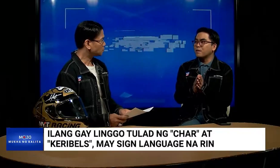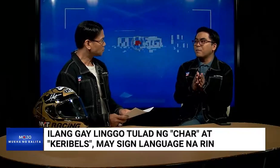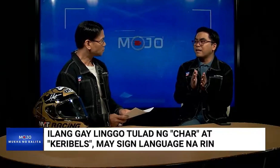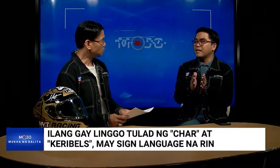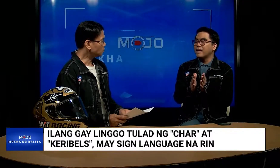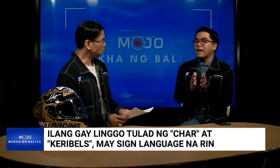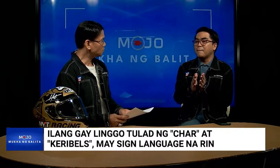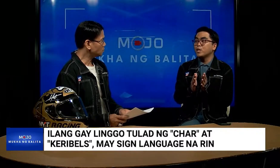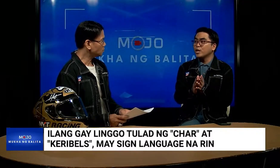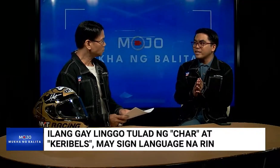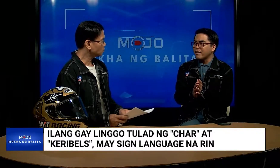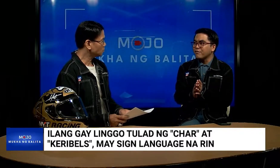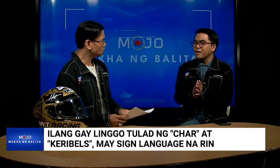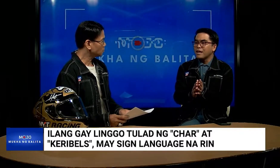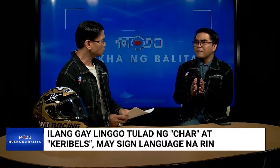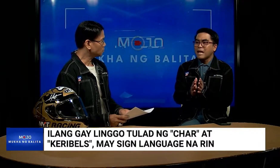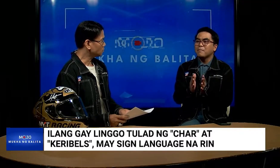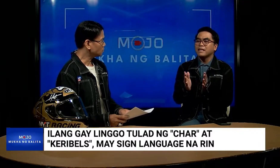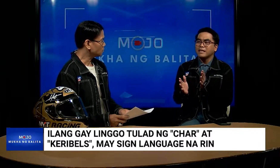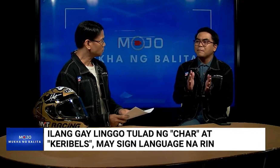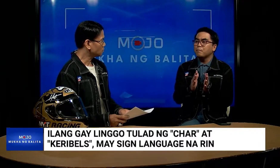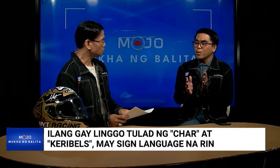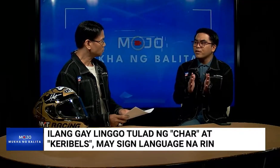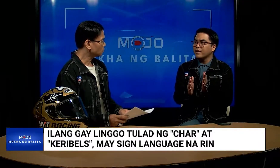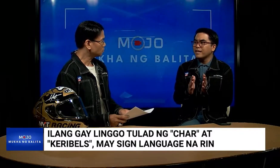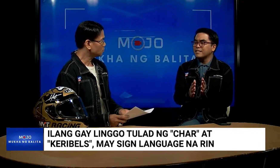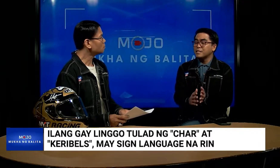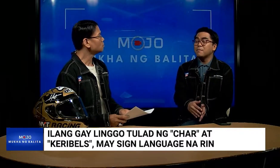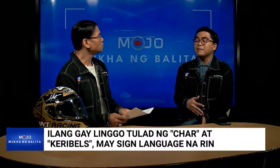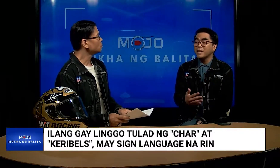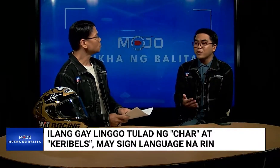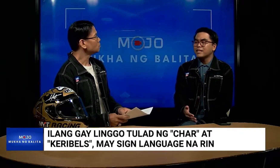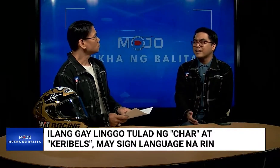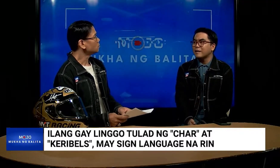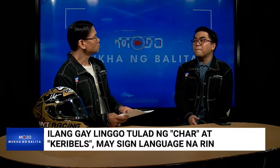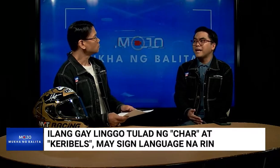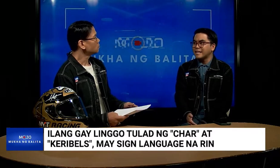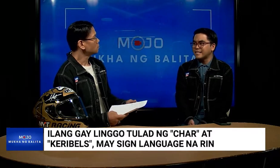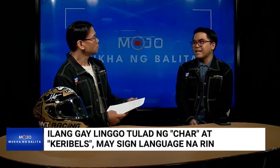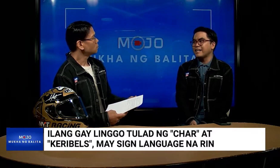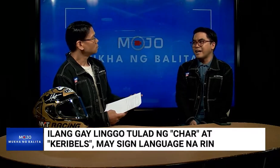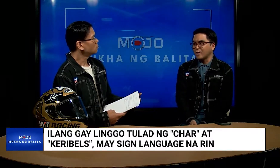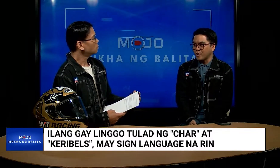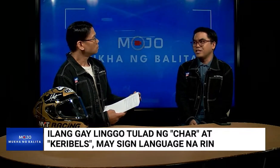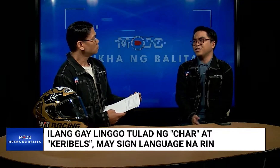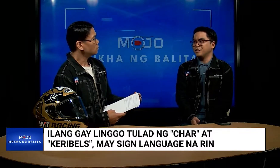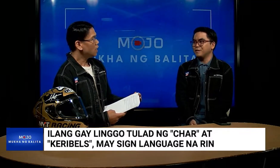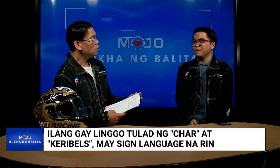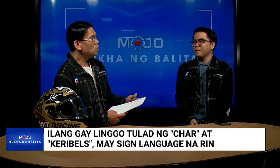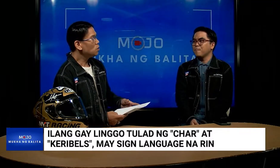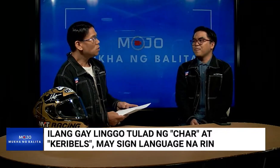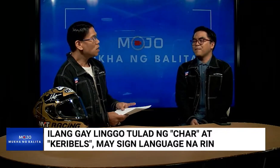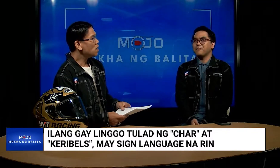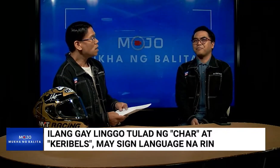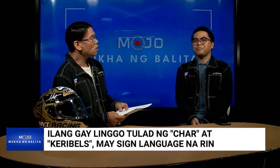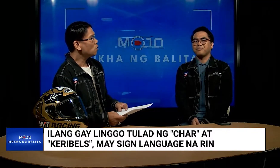mga Pinoy deaf. Dahil matagal na both nag-e-exist, meron na talagang Becky Sign Language. Ano yung,